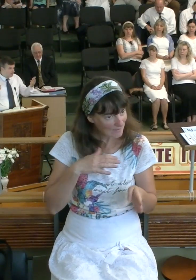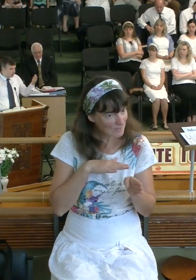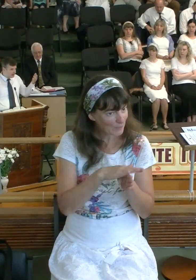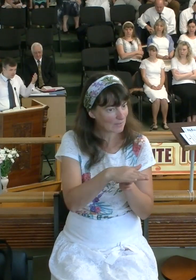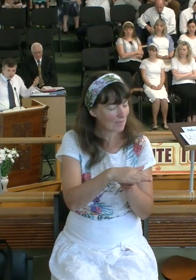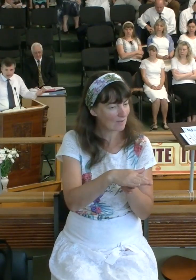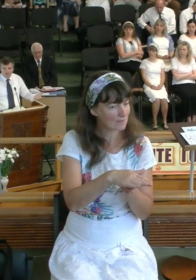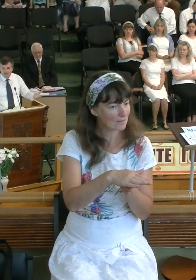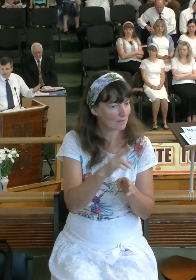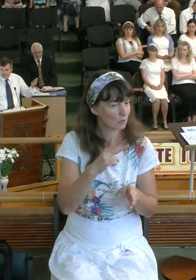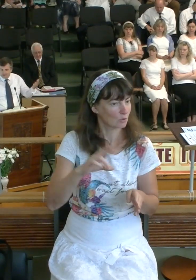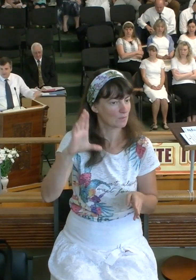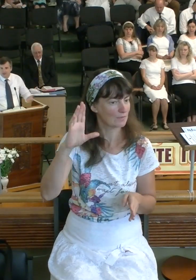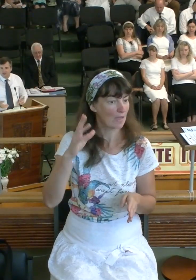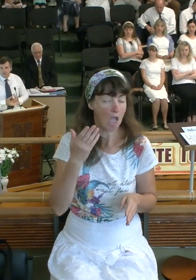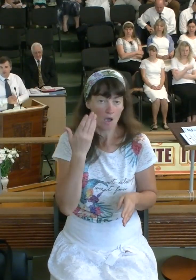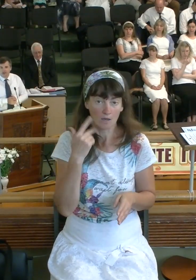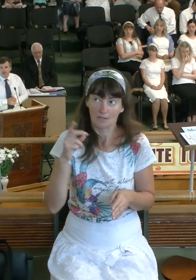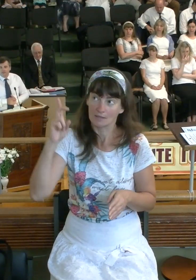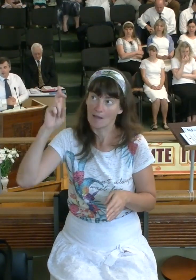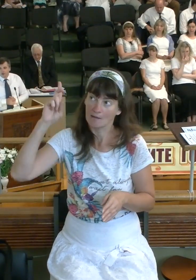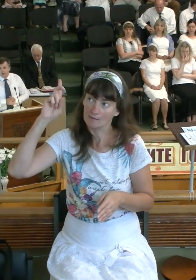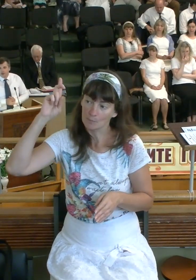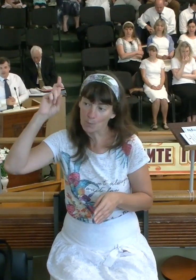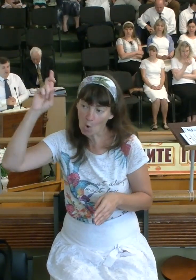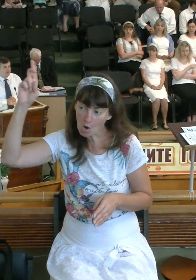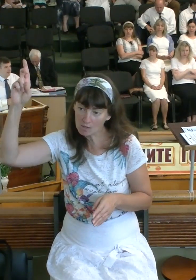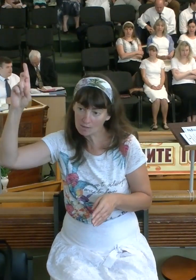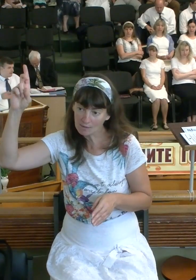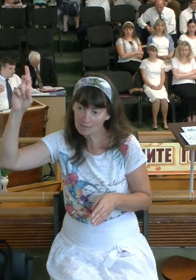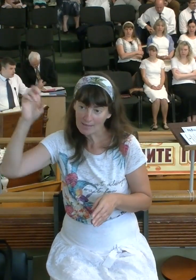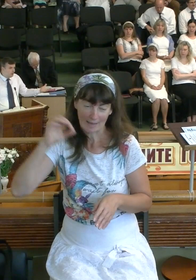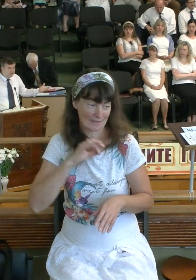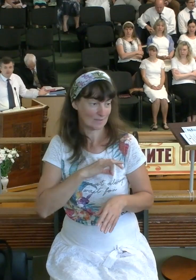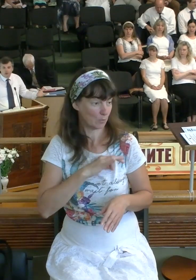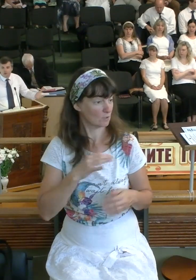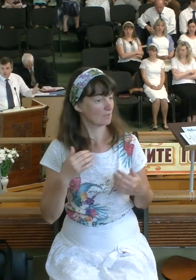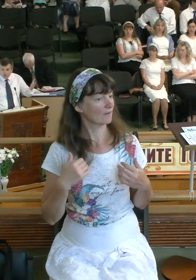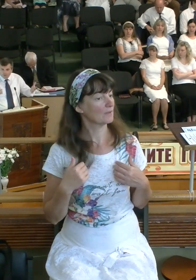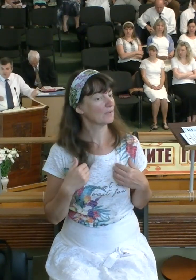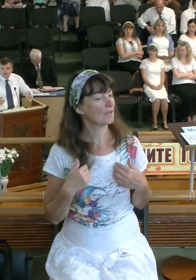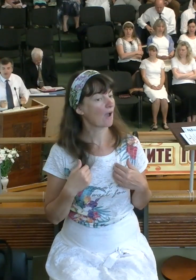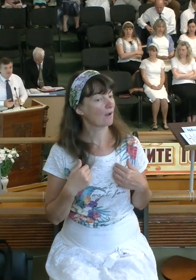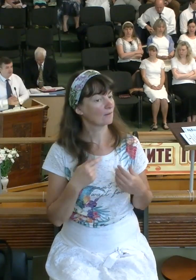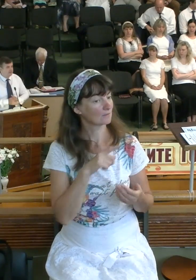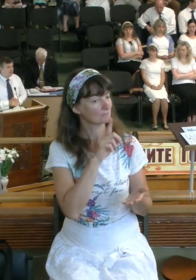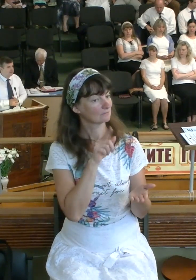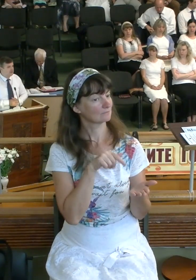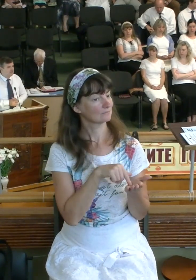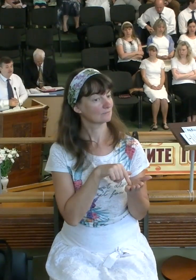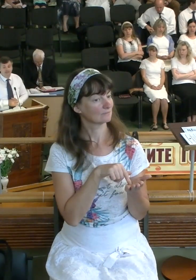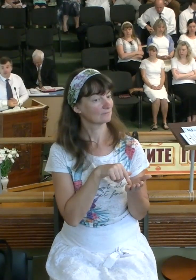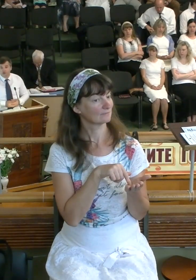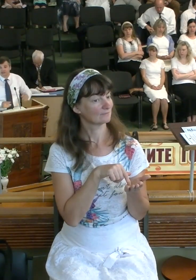Когда Господь использовал вас действительно вот могущественно в чем-то, вот то, что Он повелевал вам